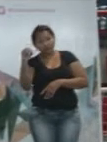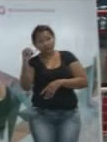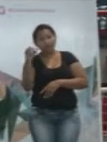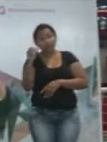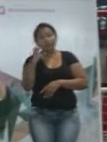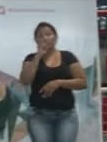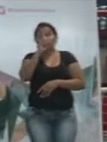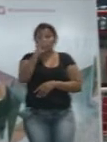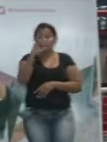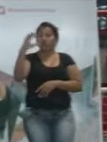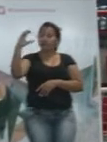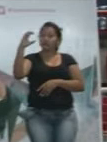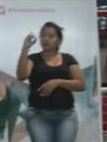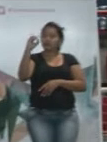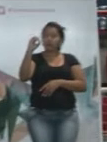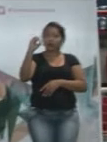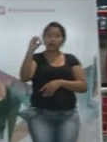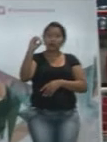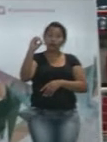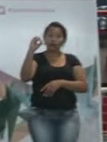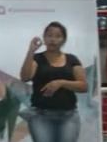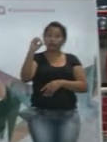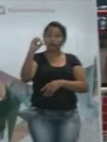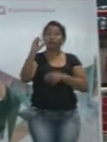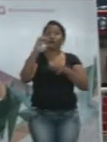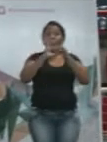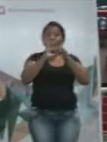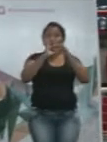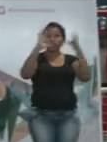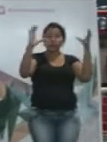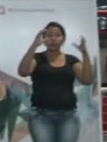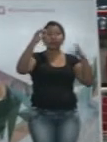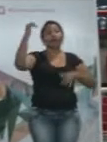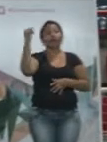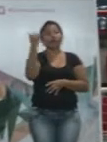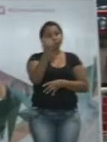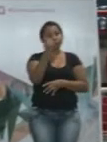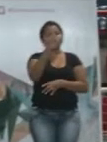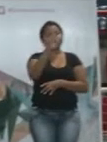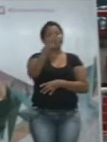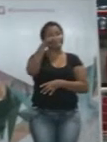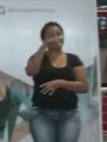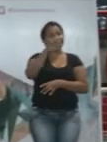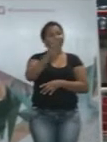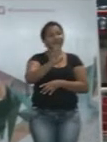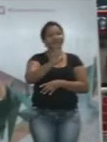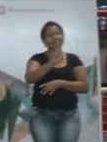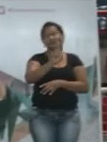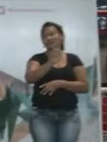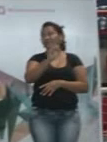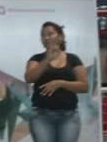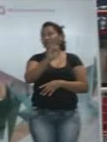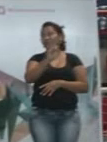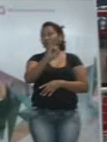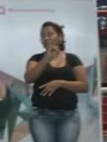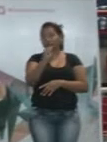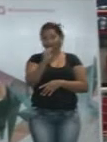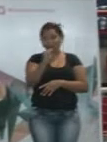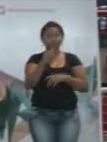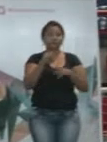com o O2, formando CO2, ele também vai liberar o quê? Energia. Então, o monóxido de carbono e o gás